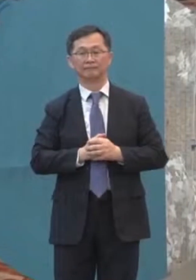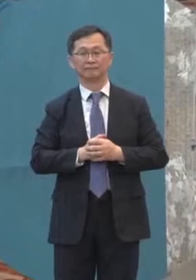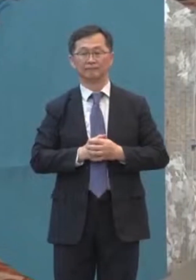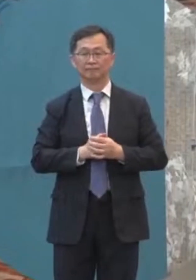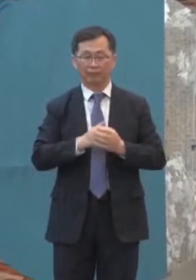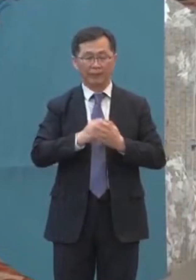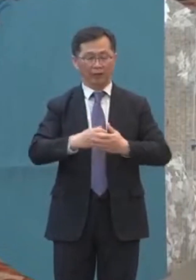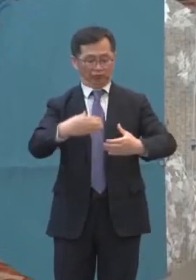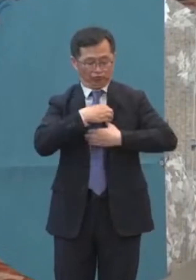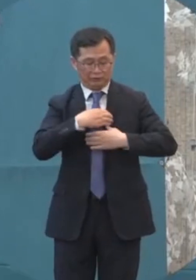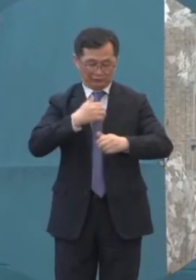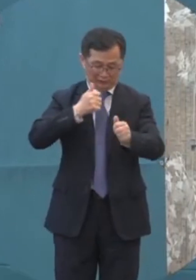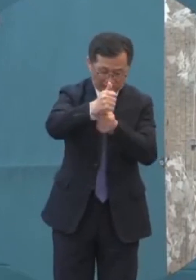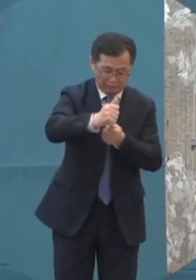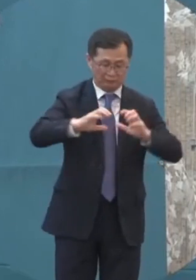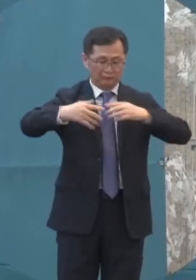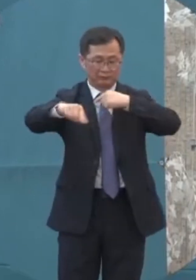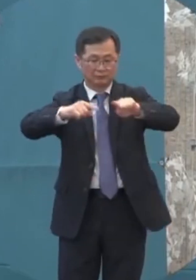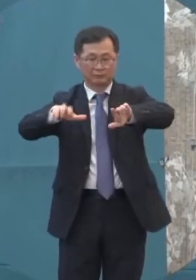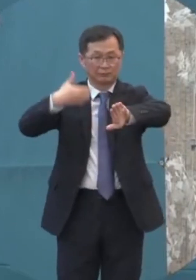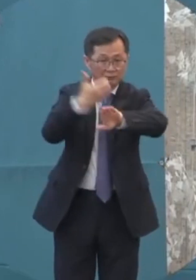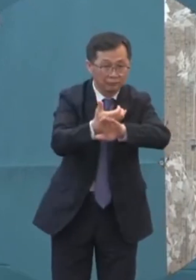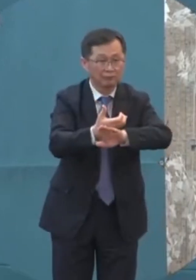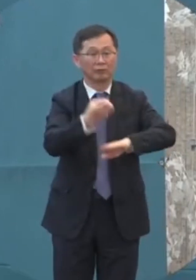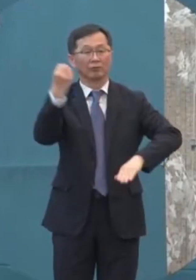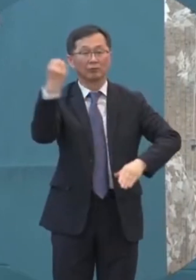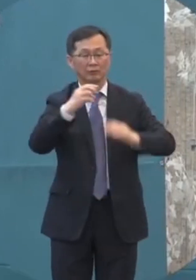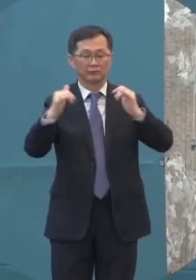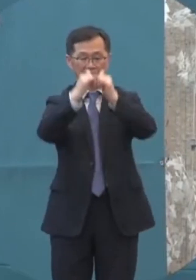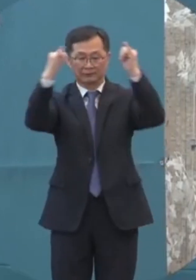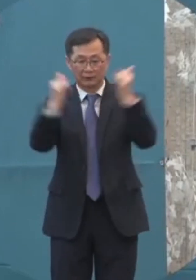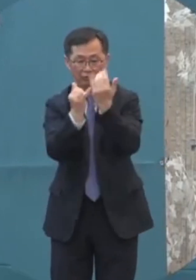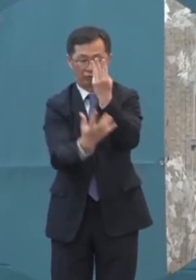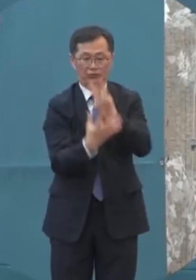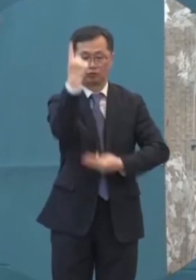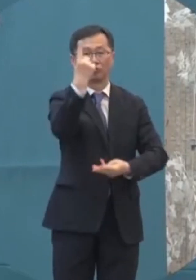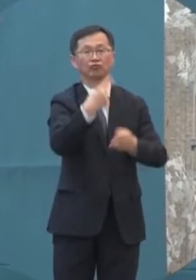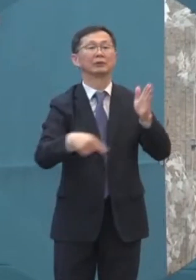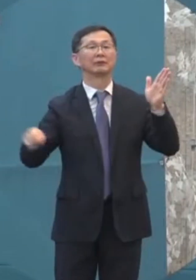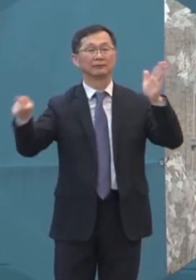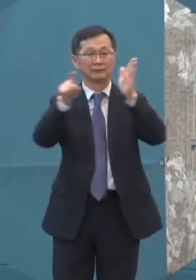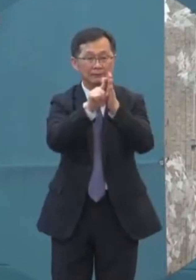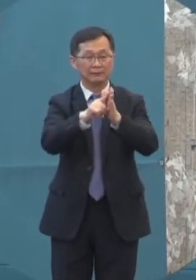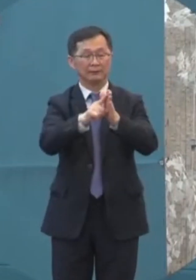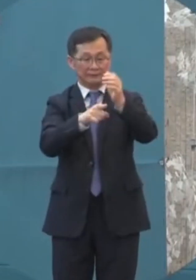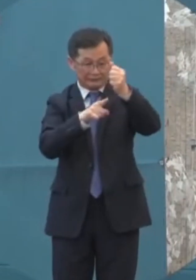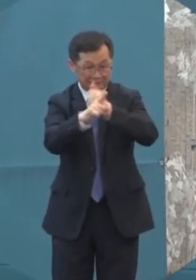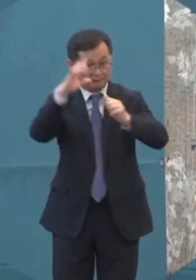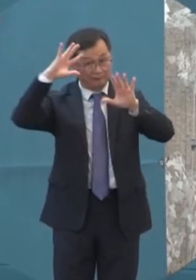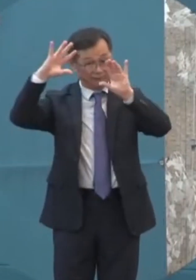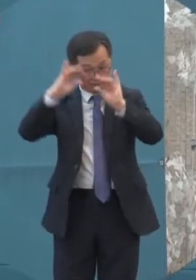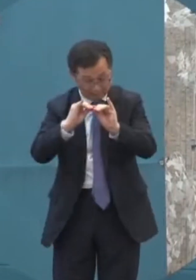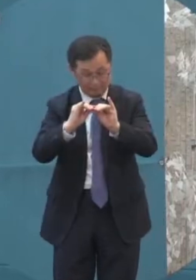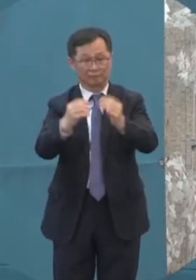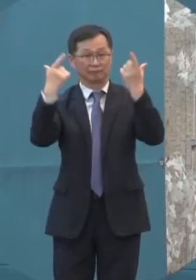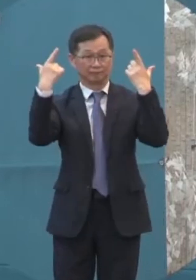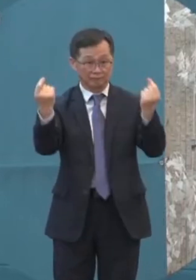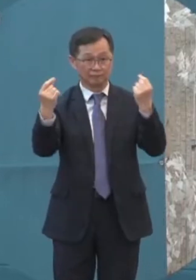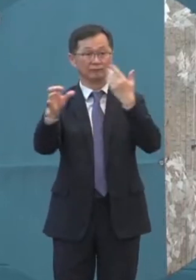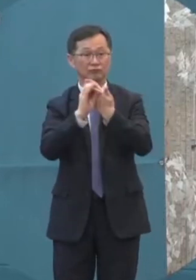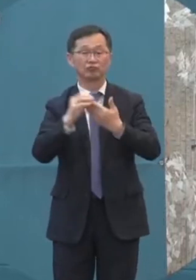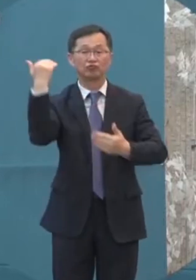위기 극복과 정치 개혁과 사회 통합의 뜻을 같이 하는 세력이라면